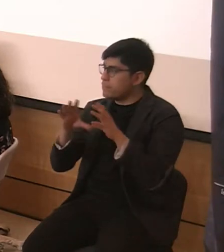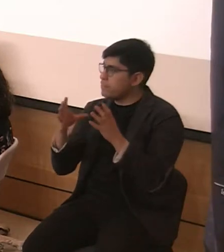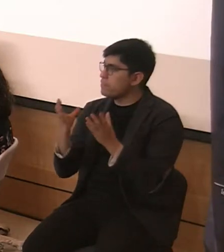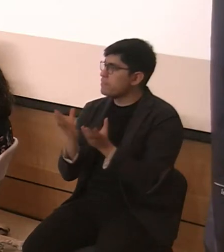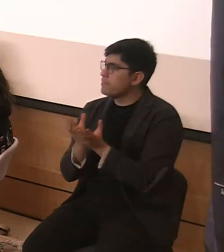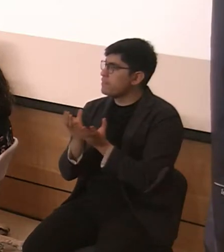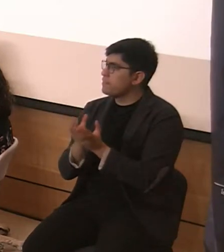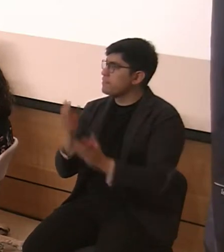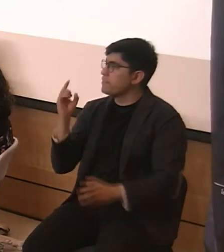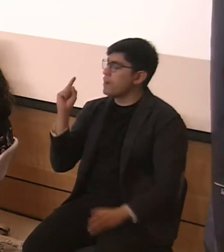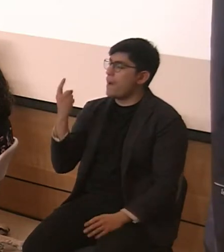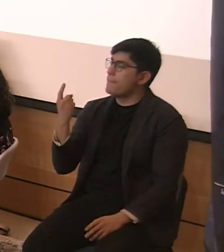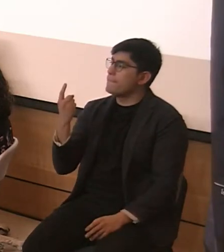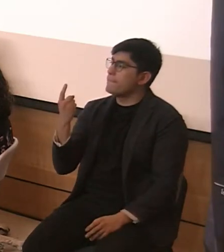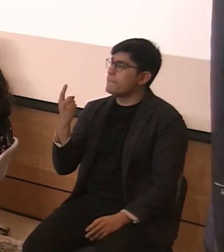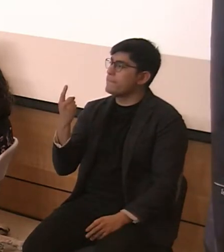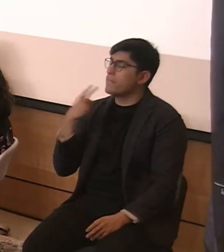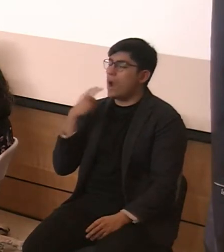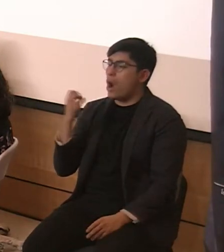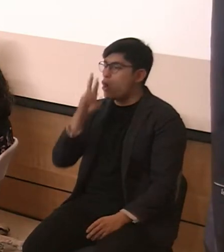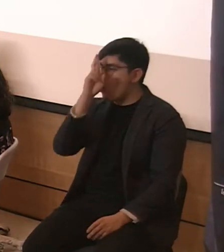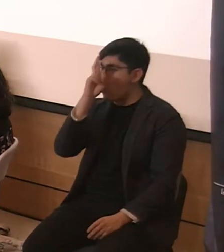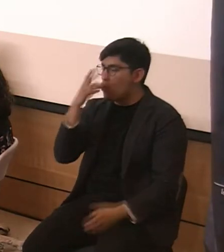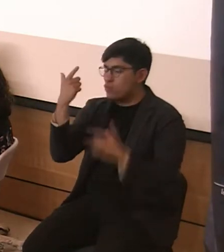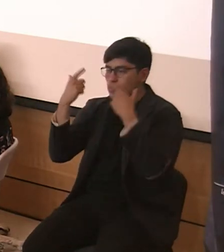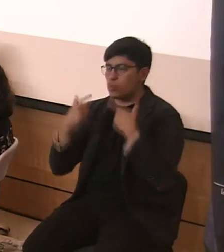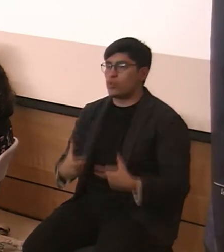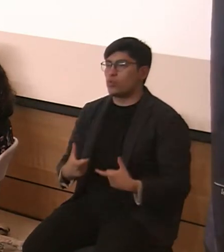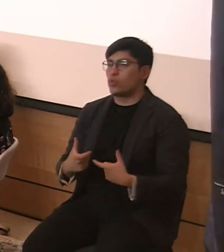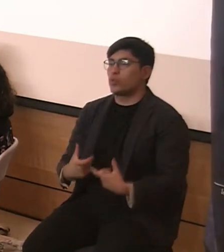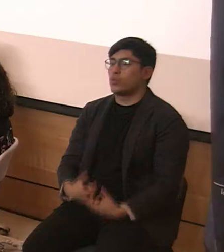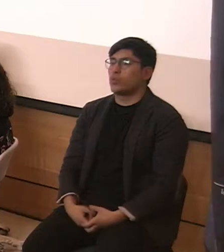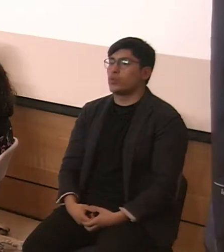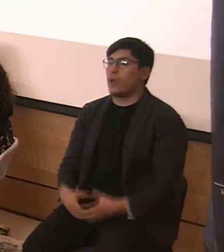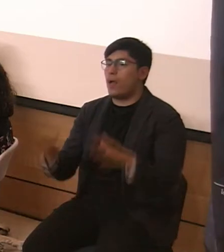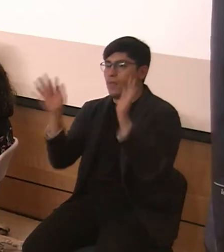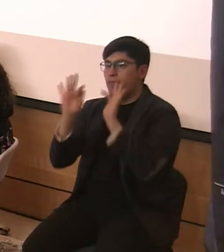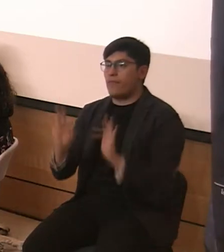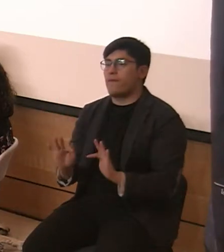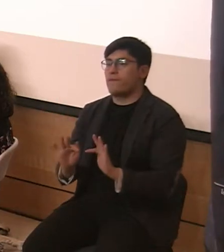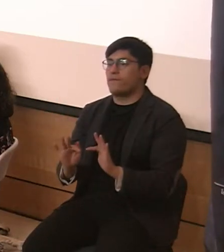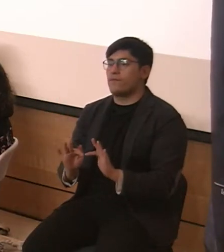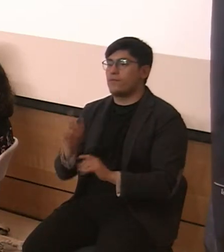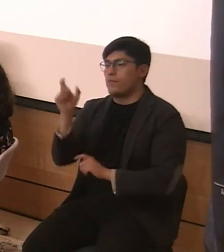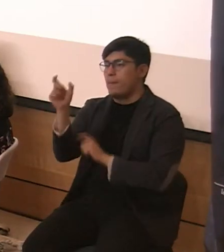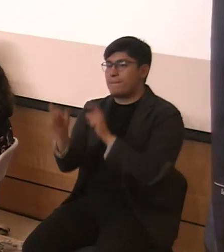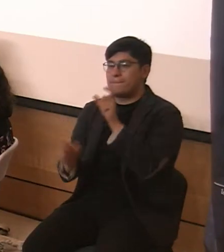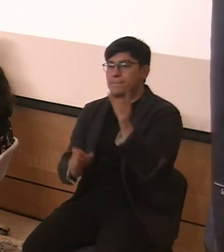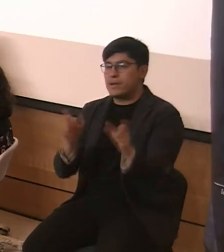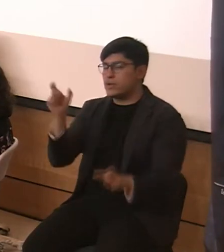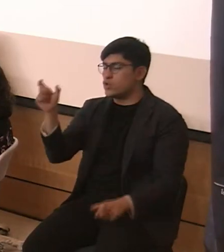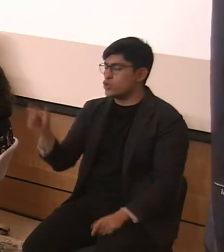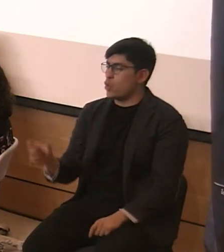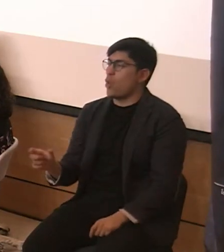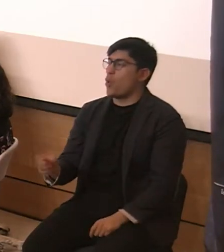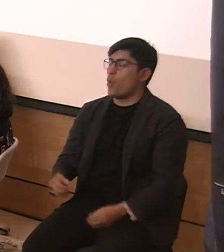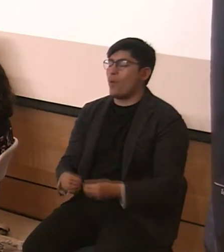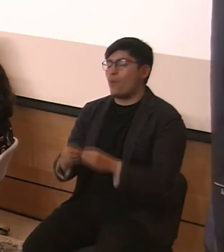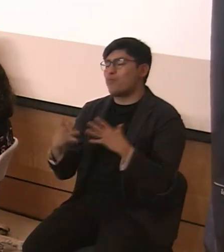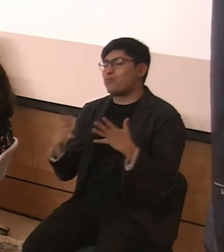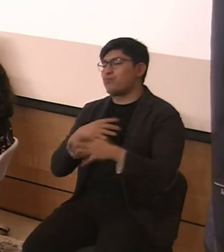que se nos reconociera en forma expresa nuestra calidad de personas porque ya había pasado muchos años